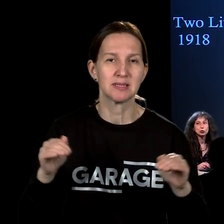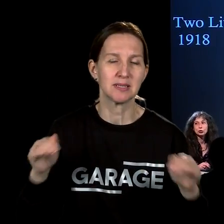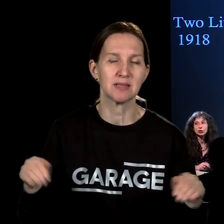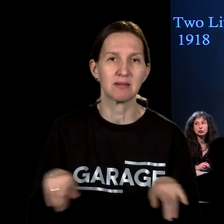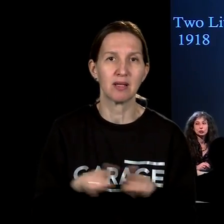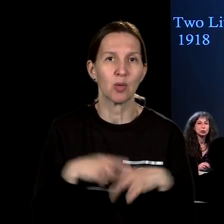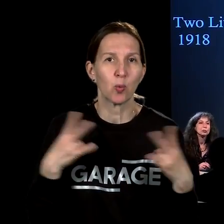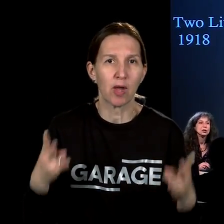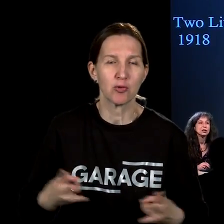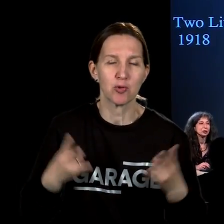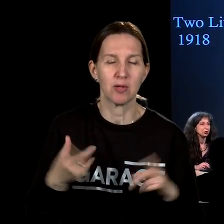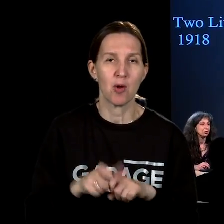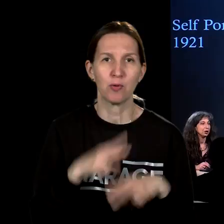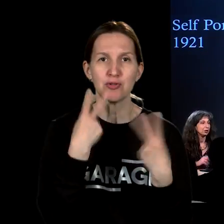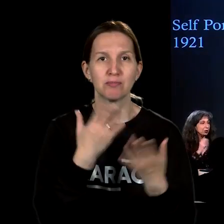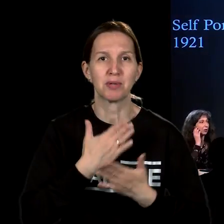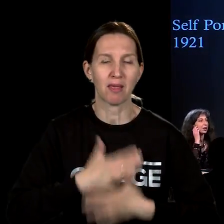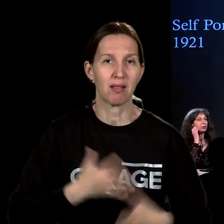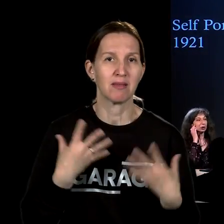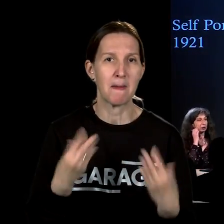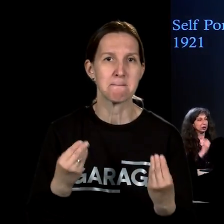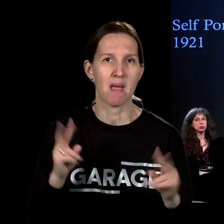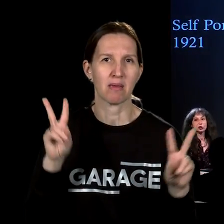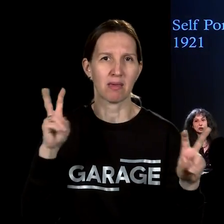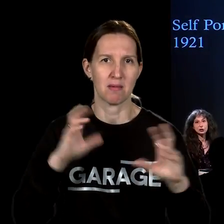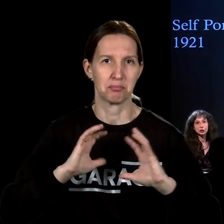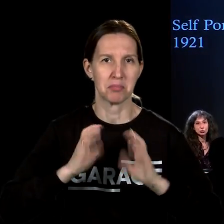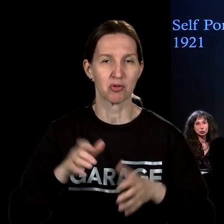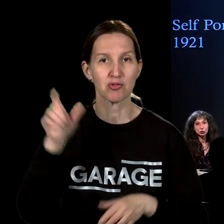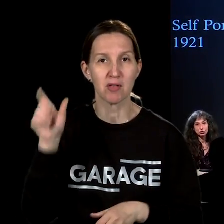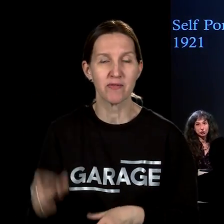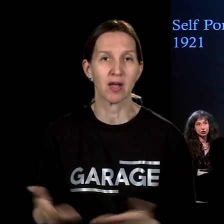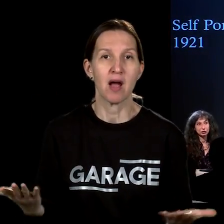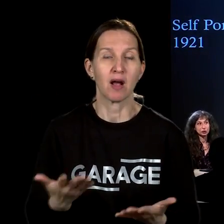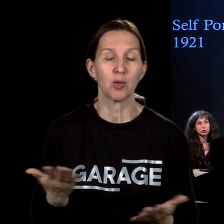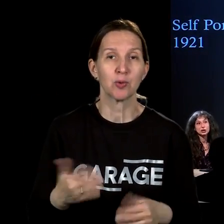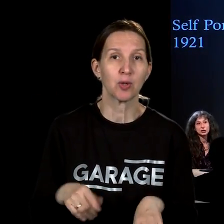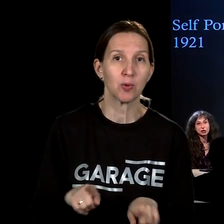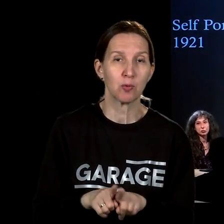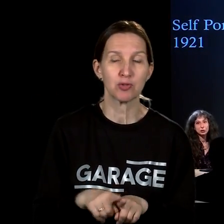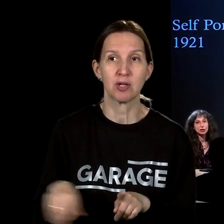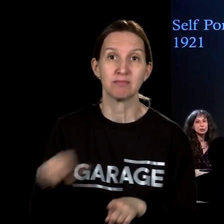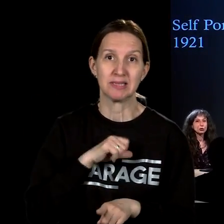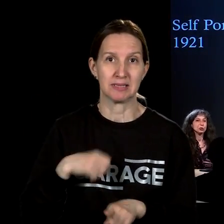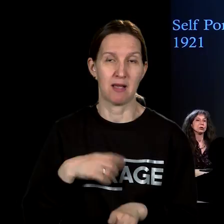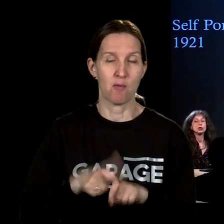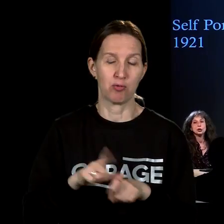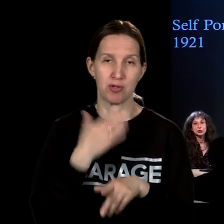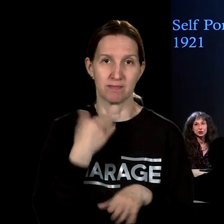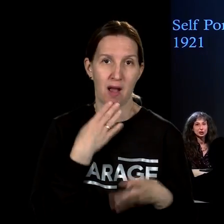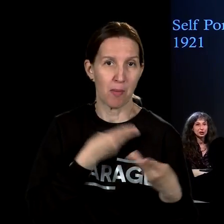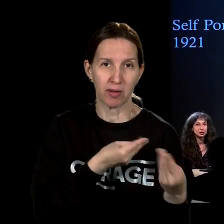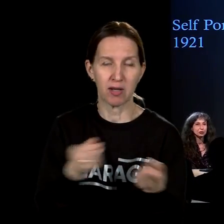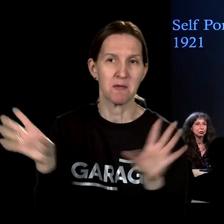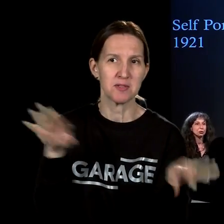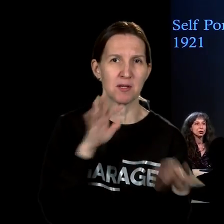хрупкие, утонченные, очень приятный, очень мягкий мир. Вот этого самого человека, который тоже невероятно всех покоряет своим обаянием, которому прощает